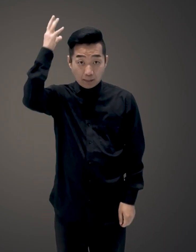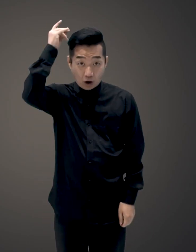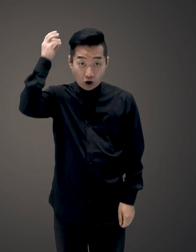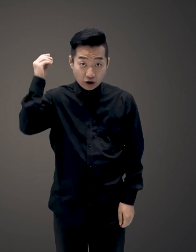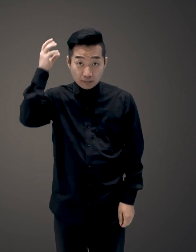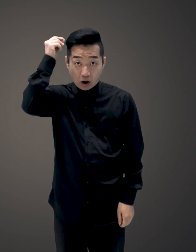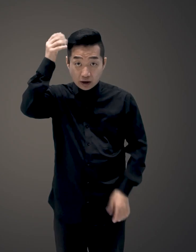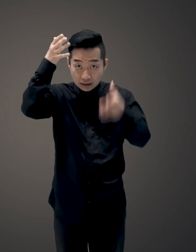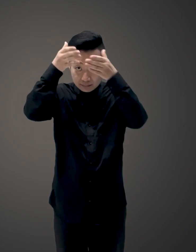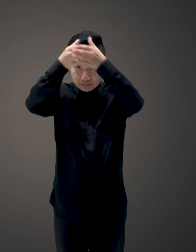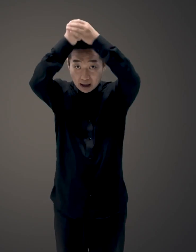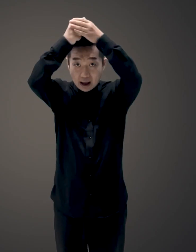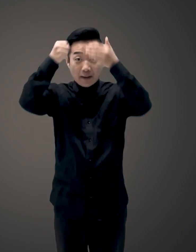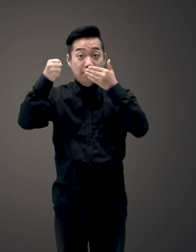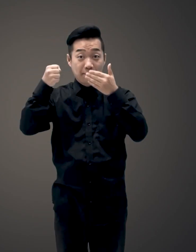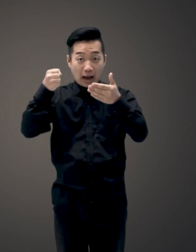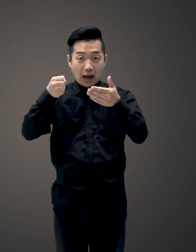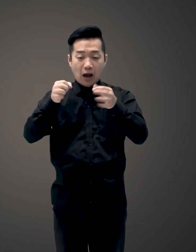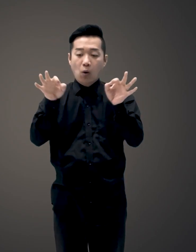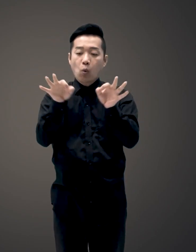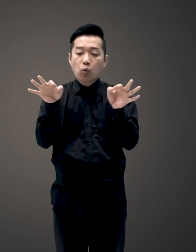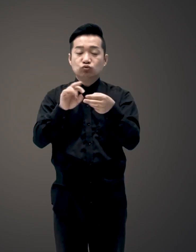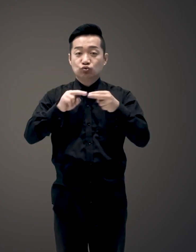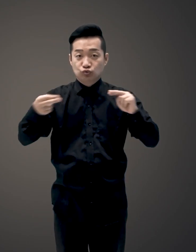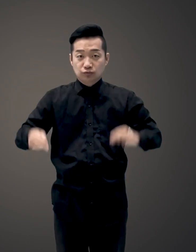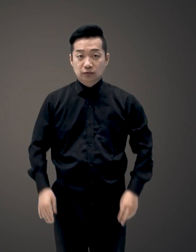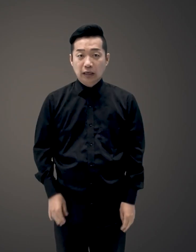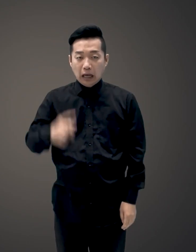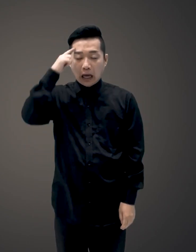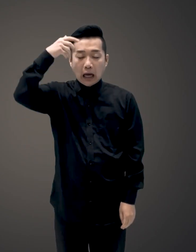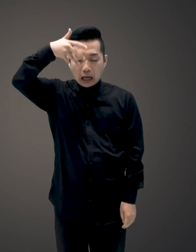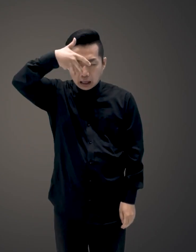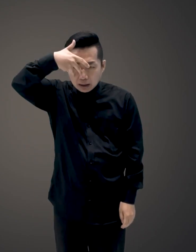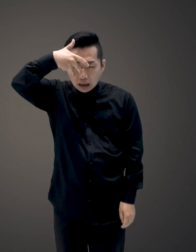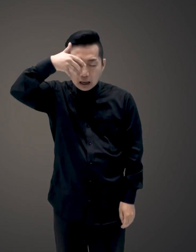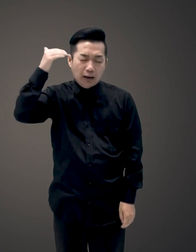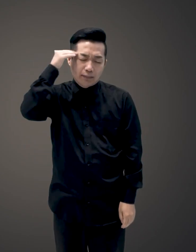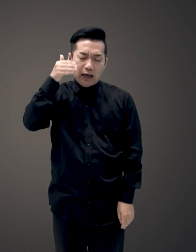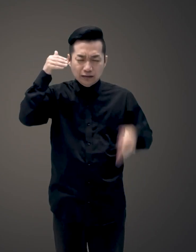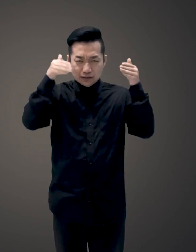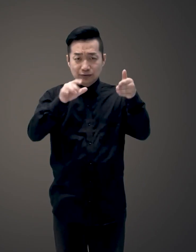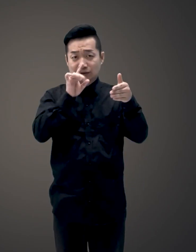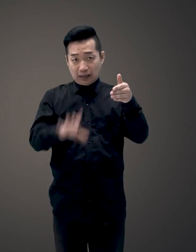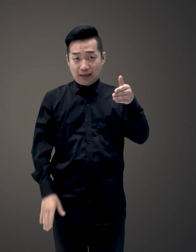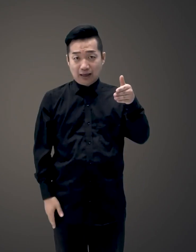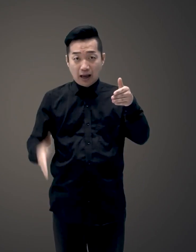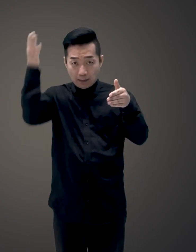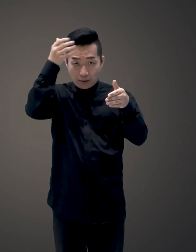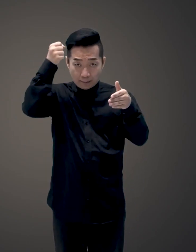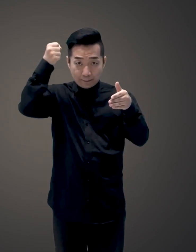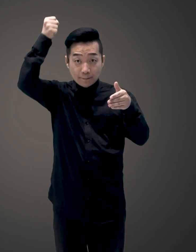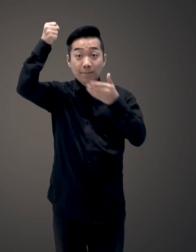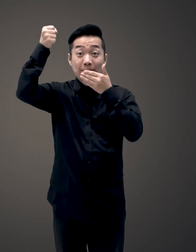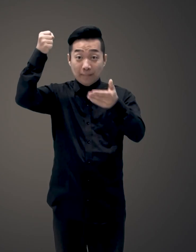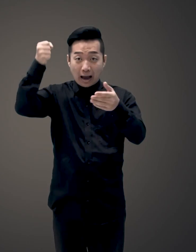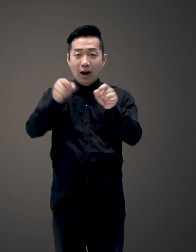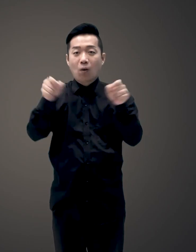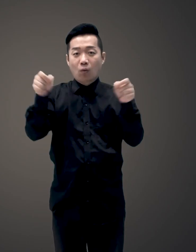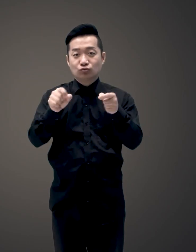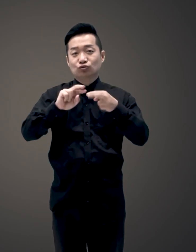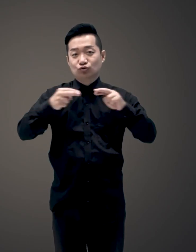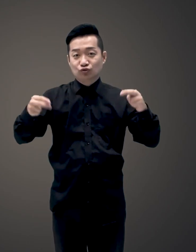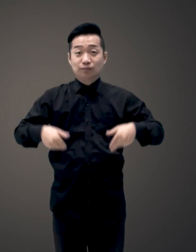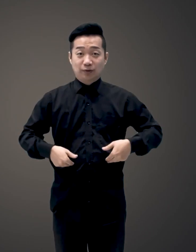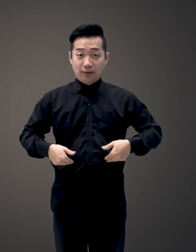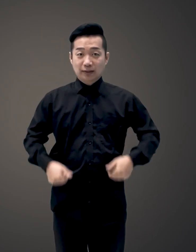머리를 삐삐머리로 만들어줄 수 있는 고무줄. 앞머리가 내려오면 집중이 안 되어서 과감하게 머리를 질끈 동여